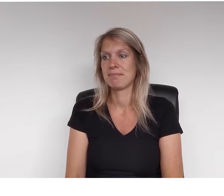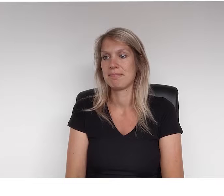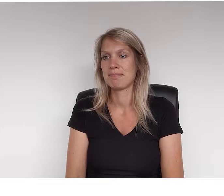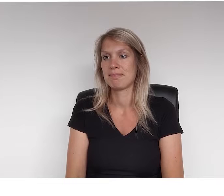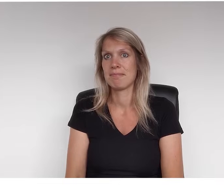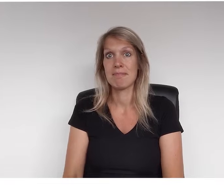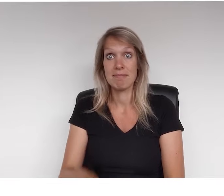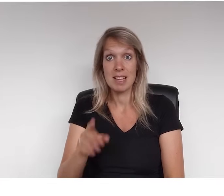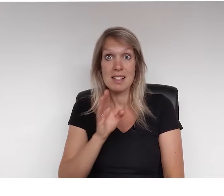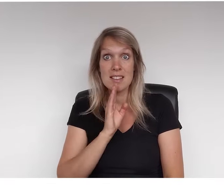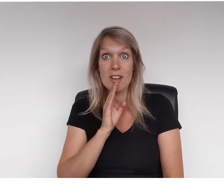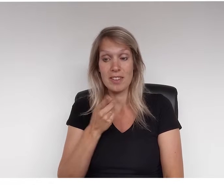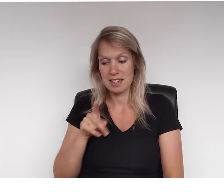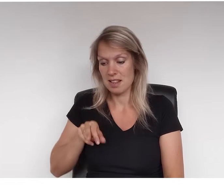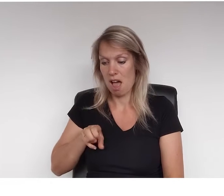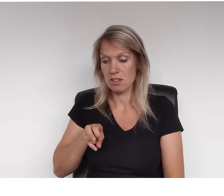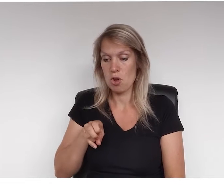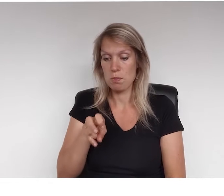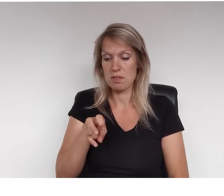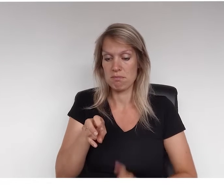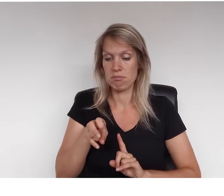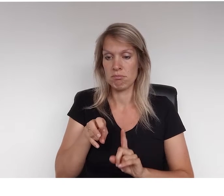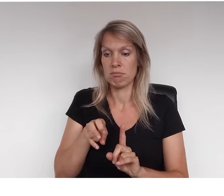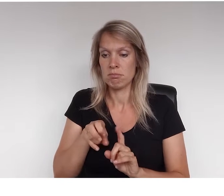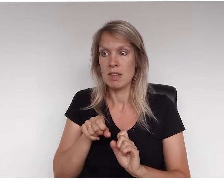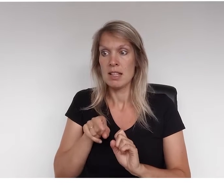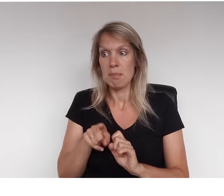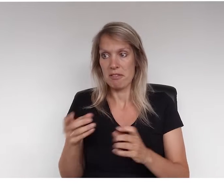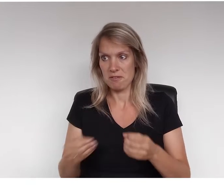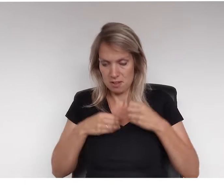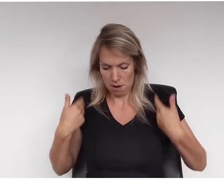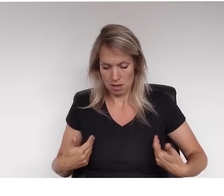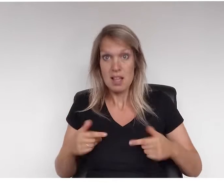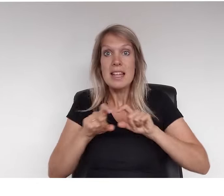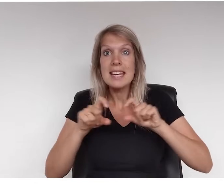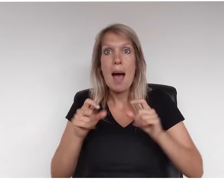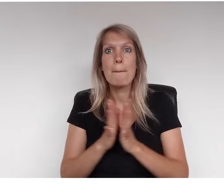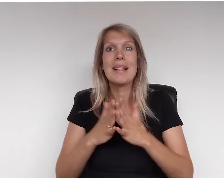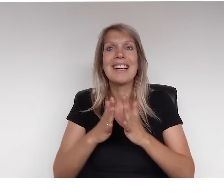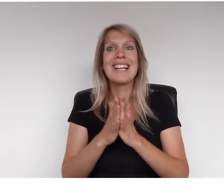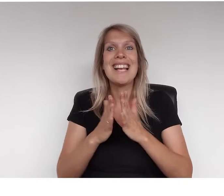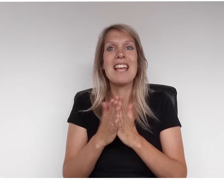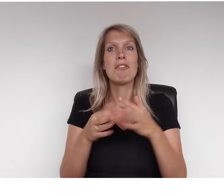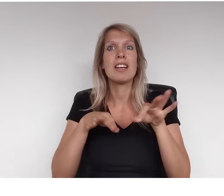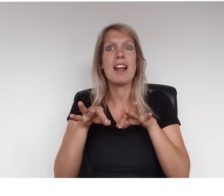Deze blijft aan je vastplakken als je er langs loopt. Kijk, dit heet kleefkruid. Er zitten eigenlijk allemaal haakjes